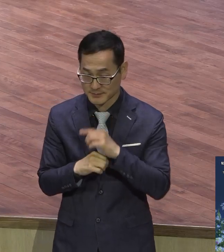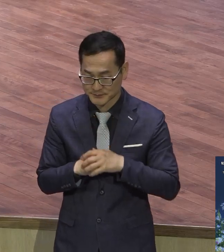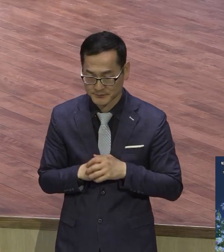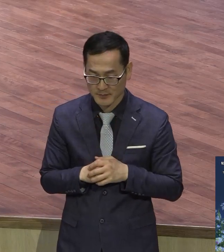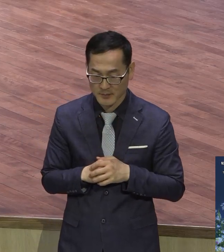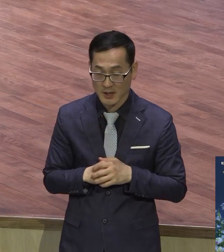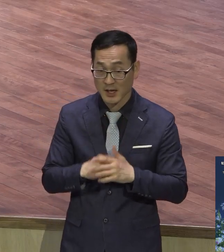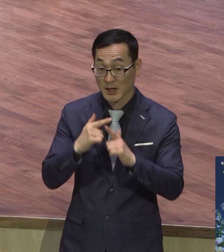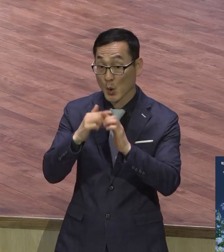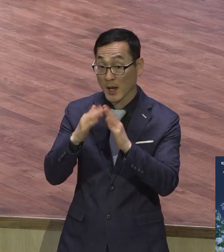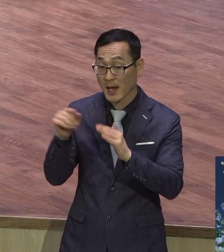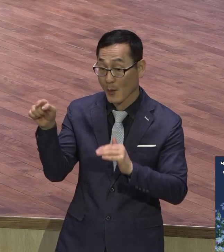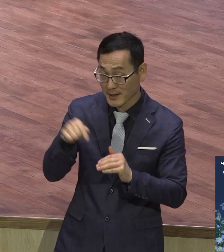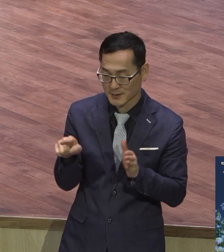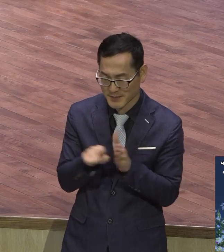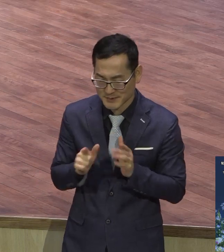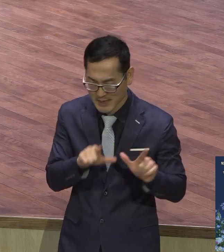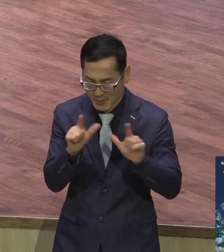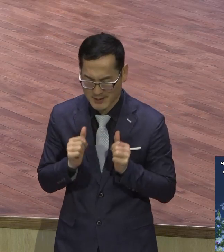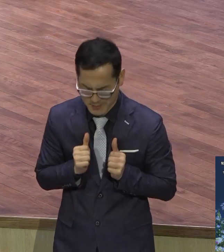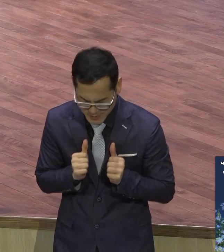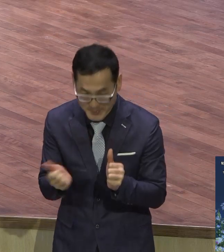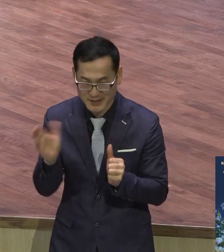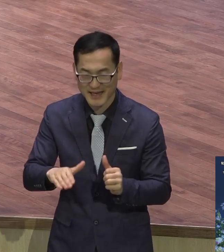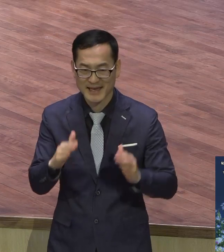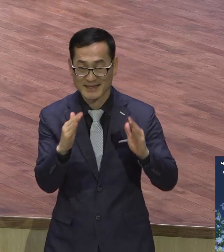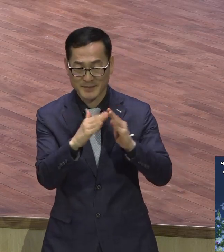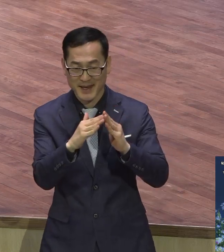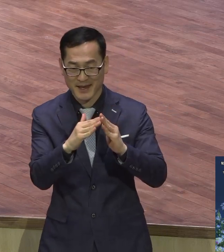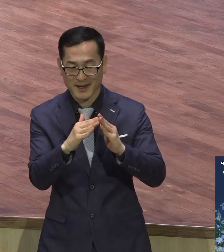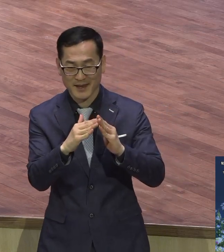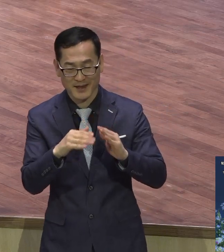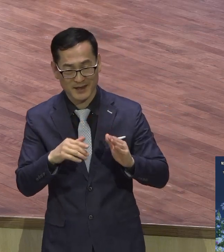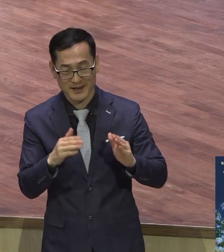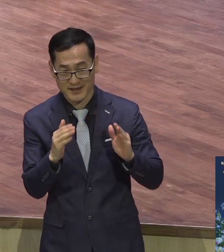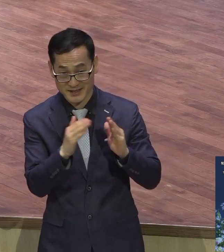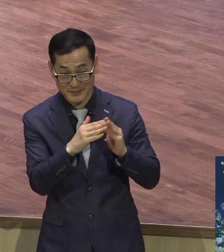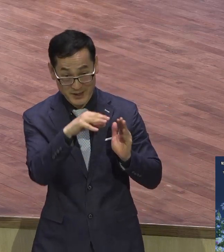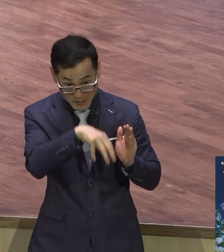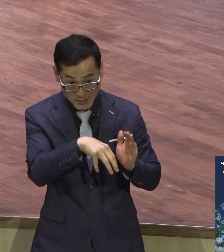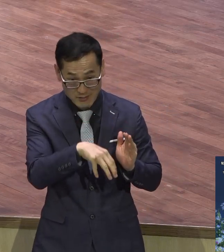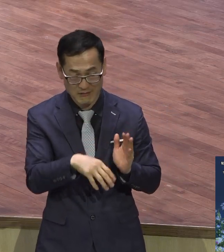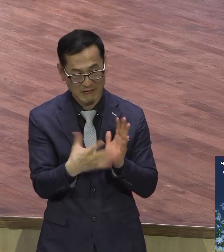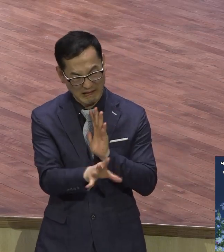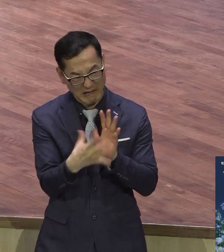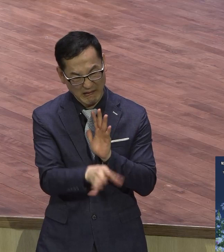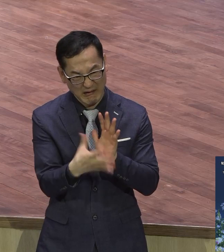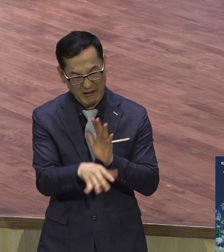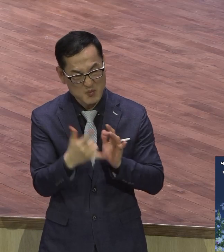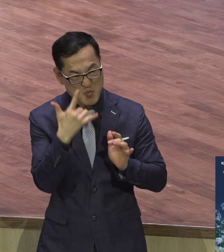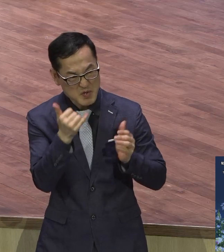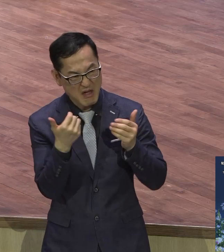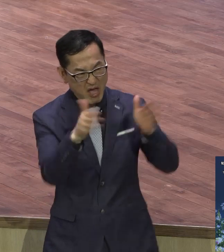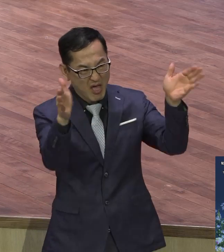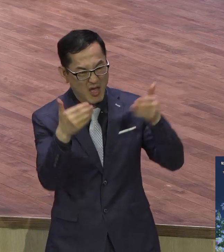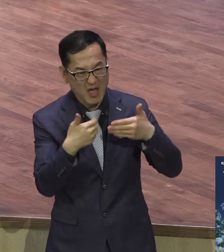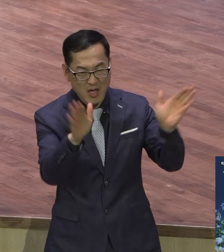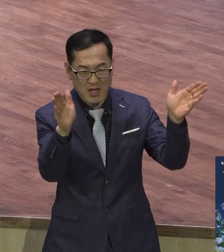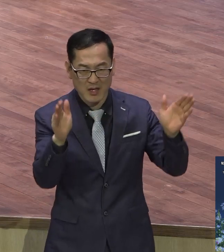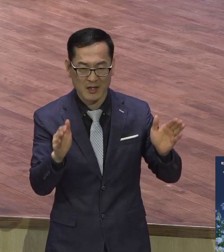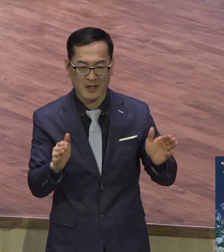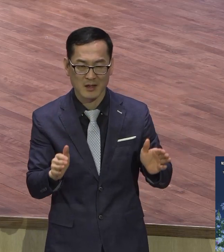교회에 와서 신앙생활을 잘하는 것 같은데 집에 가서는 완전히 개망난이야 그냥. 부모의